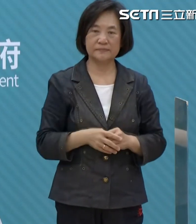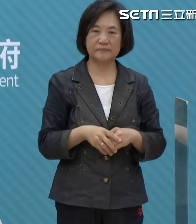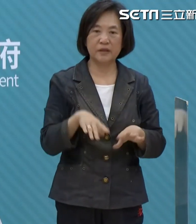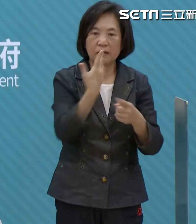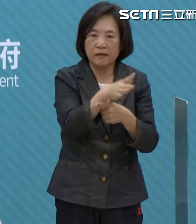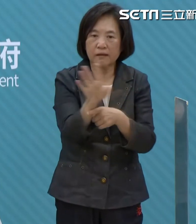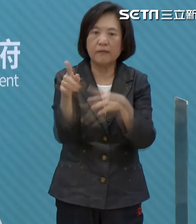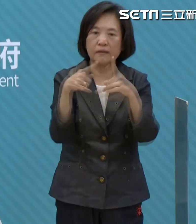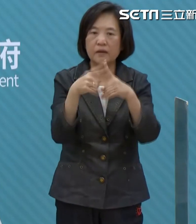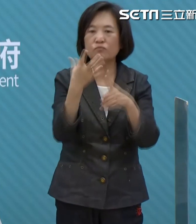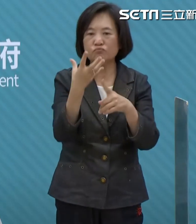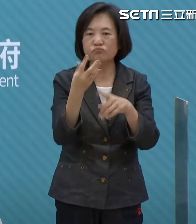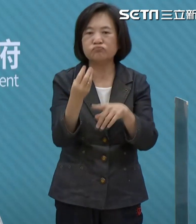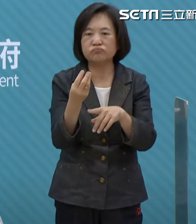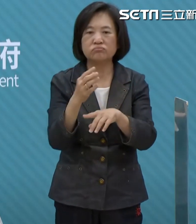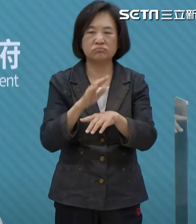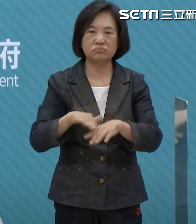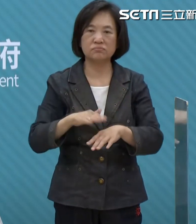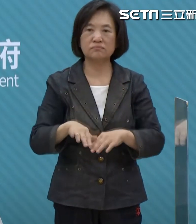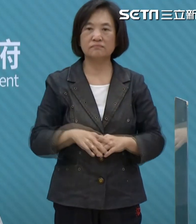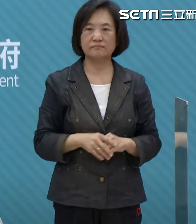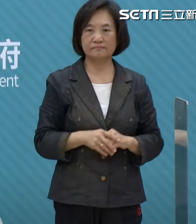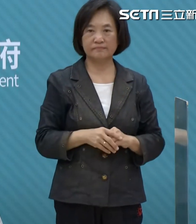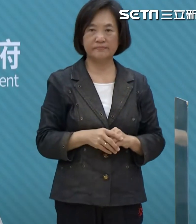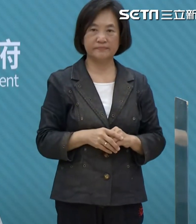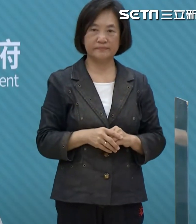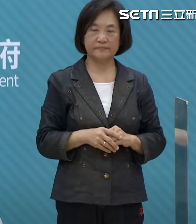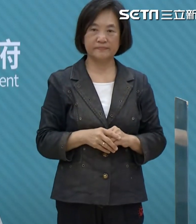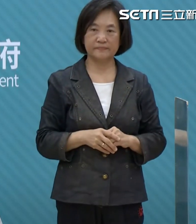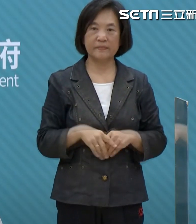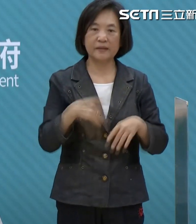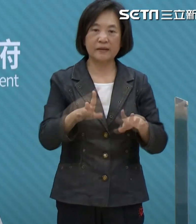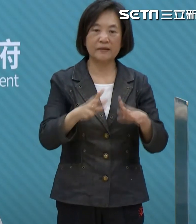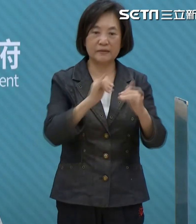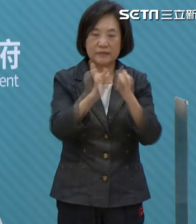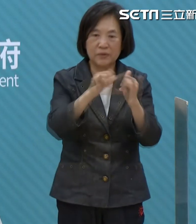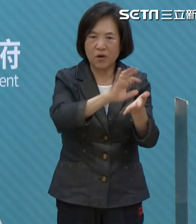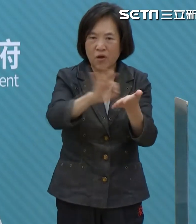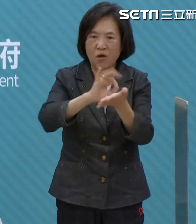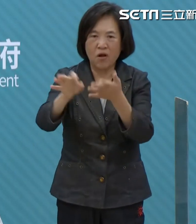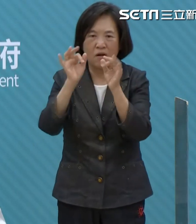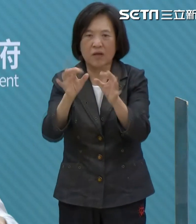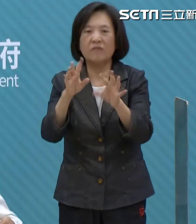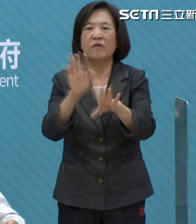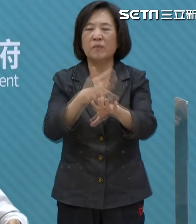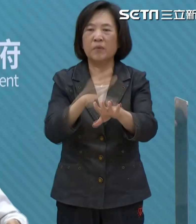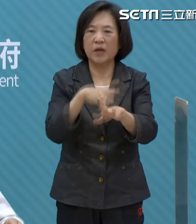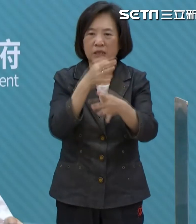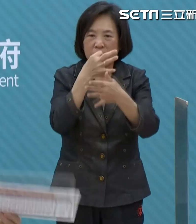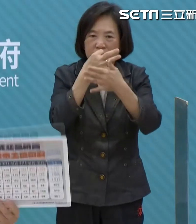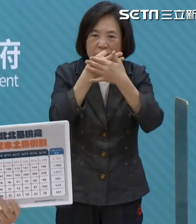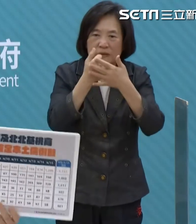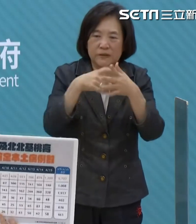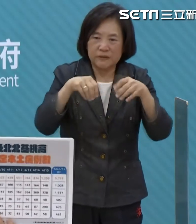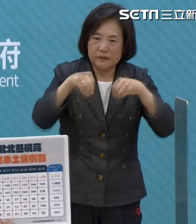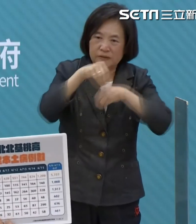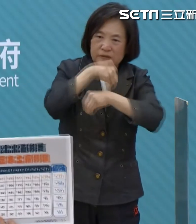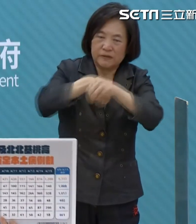率，那也可以降低整个社会成本。所以这是我们的目标。所